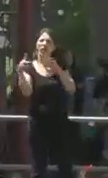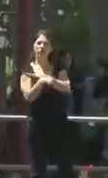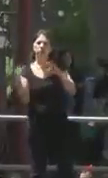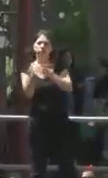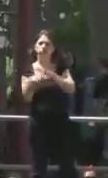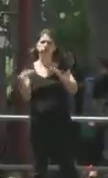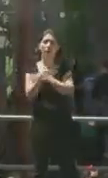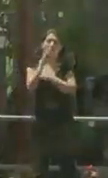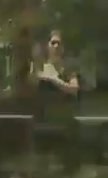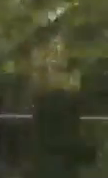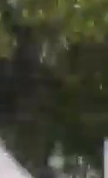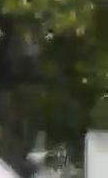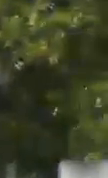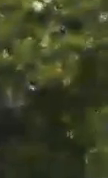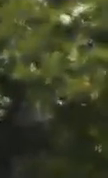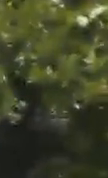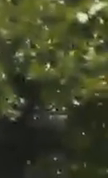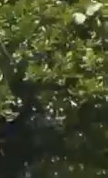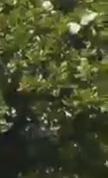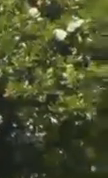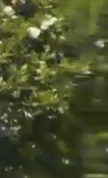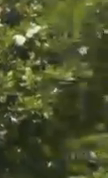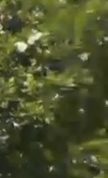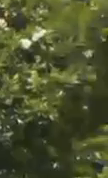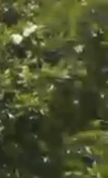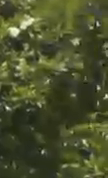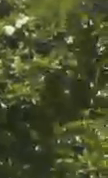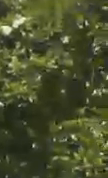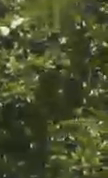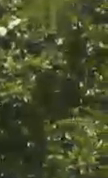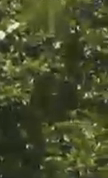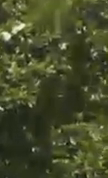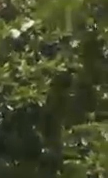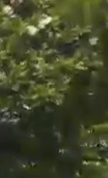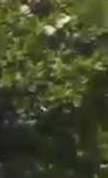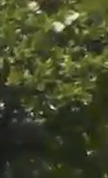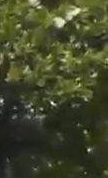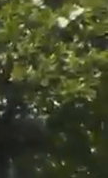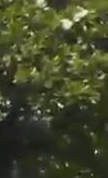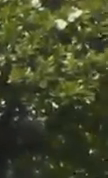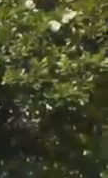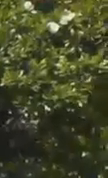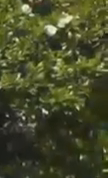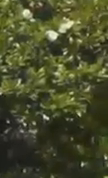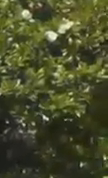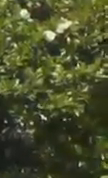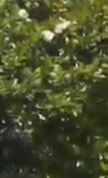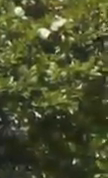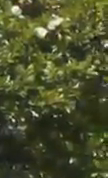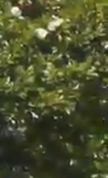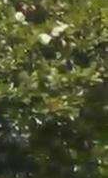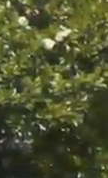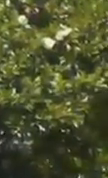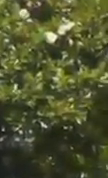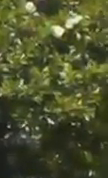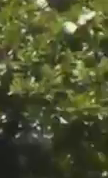Popular. Pero iso, a partir do domingo, se acaba. Porque o domingo vamos a demostrar que unidas podemos. Vamos a demostrar que en